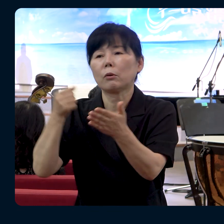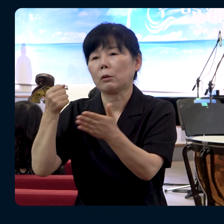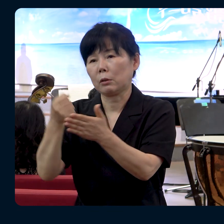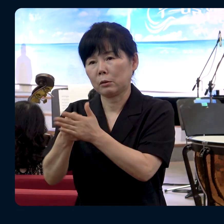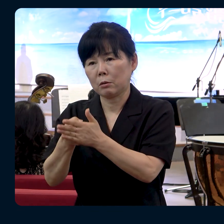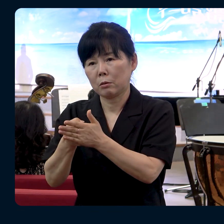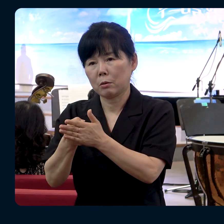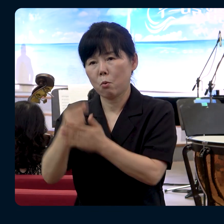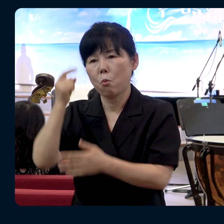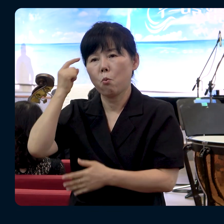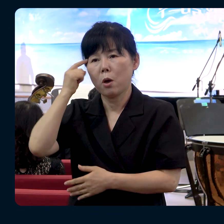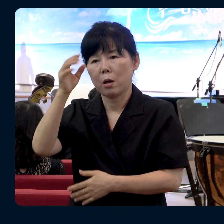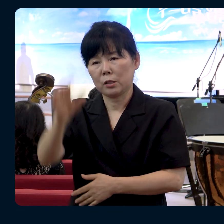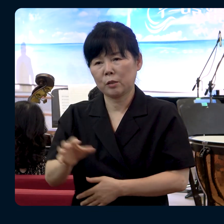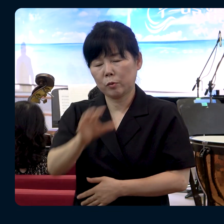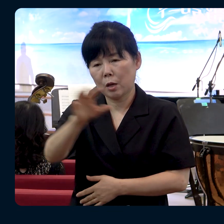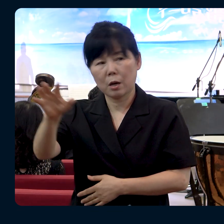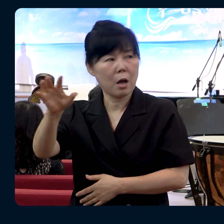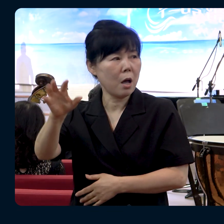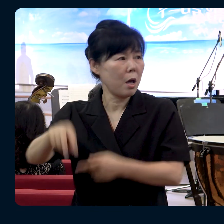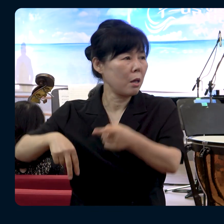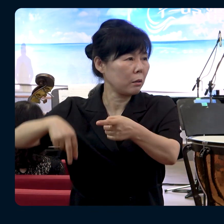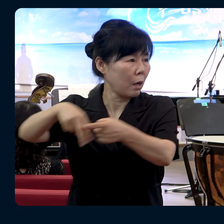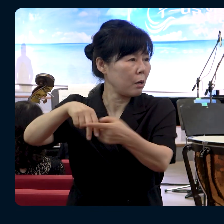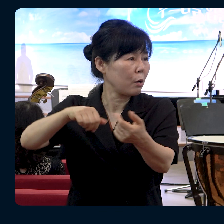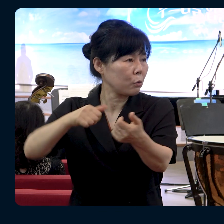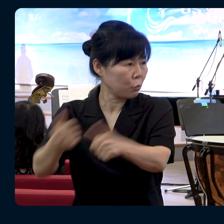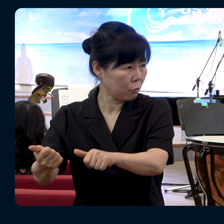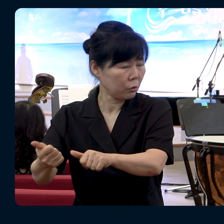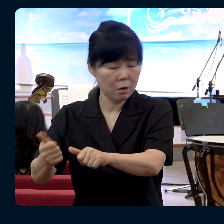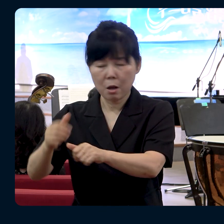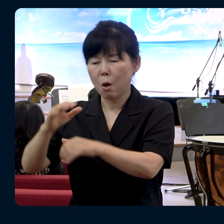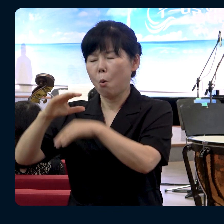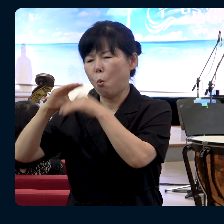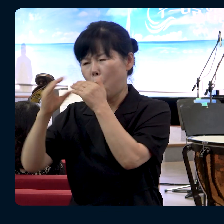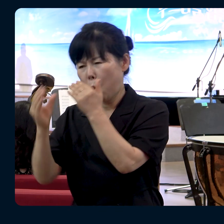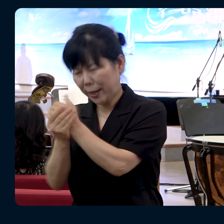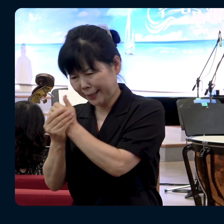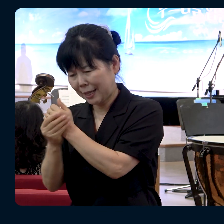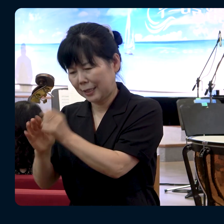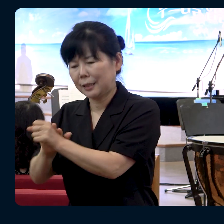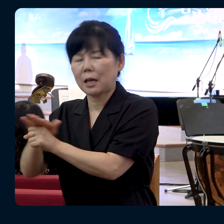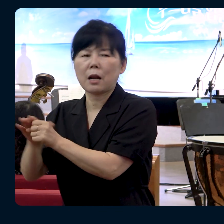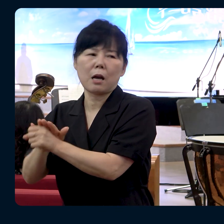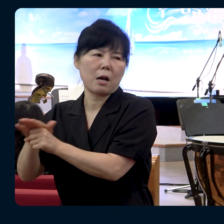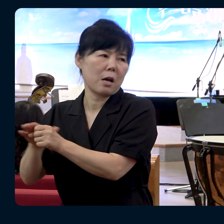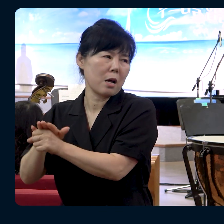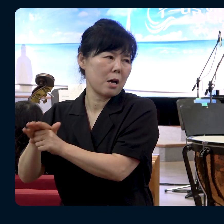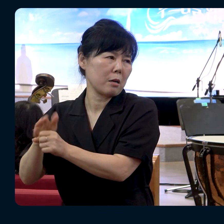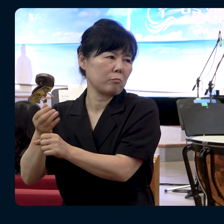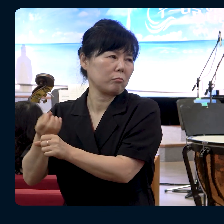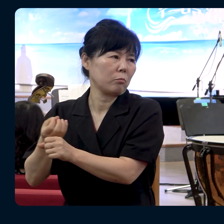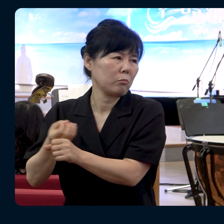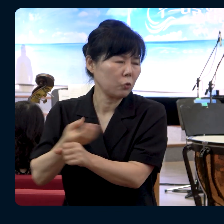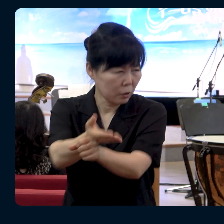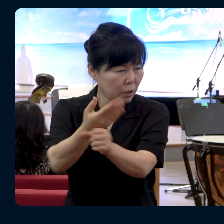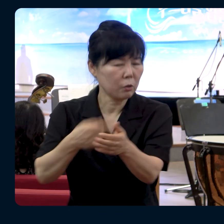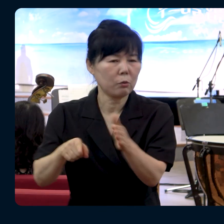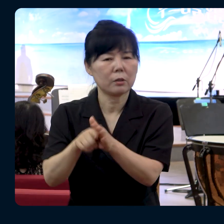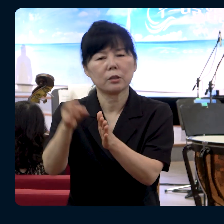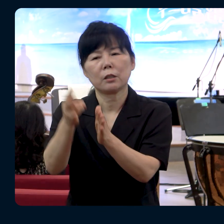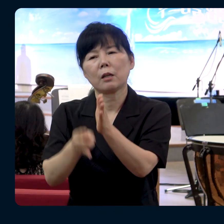죽음으로 당신의 완전한 사랑을 우리에게 부어주시기 위해서 그렇게 예루살렘으로